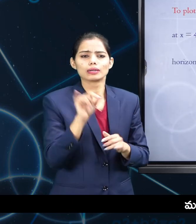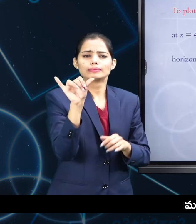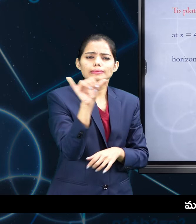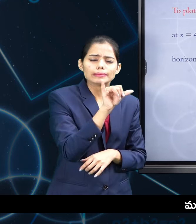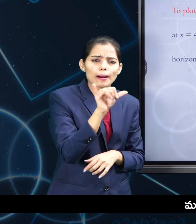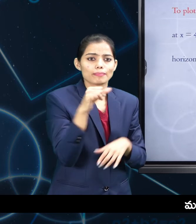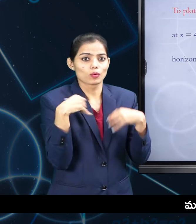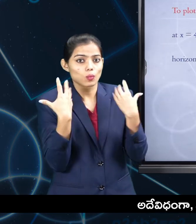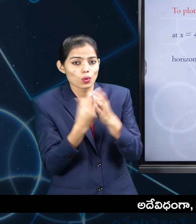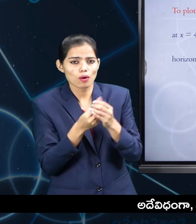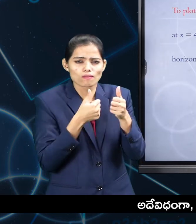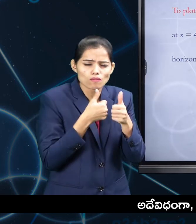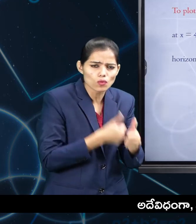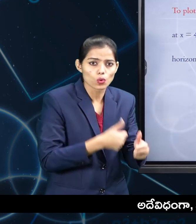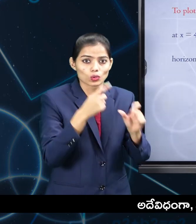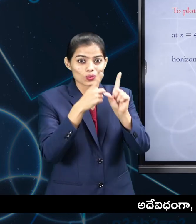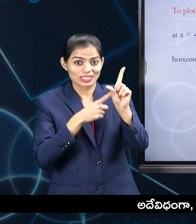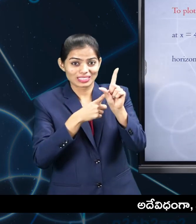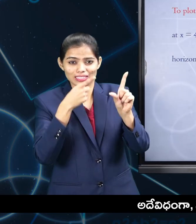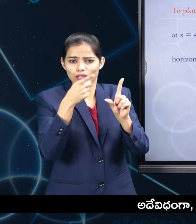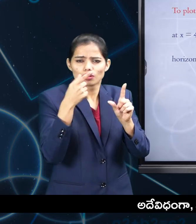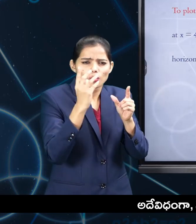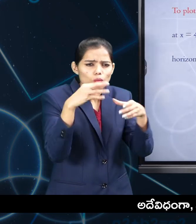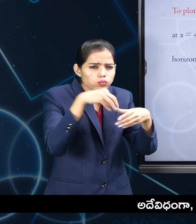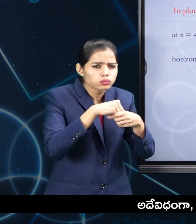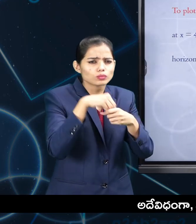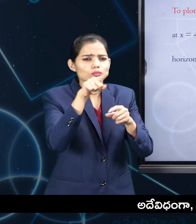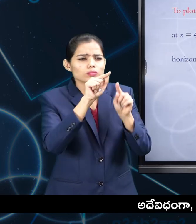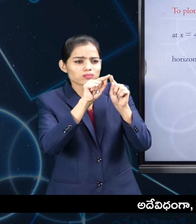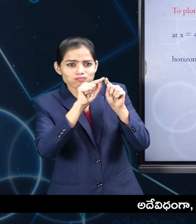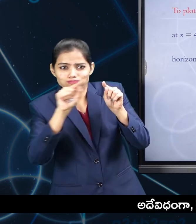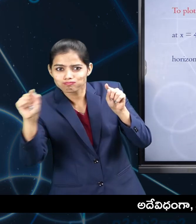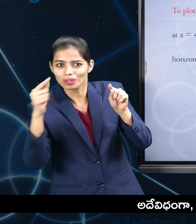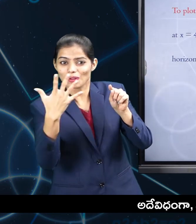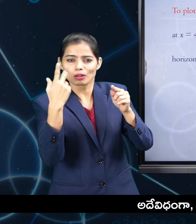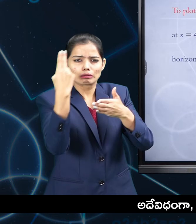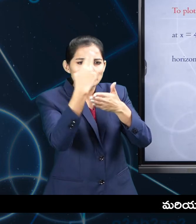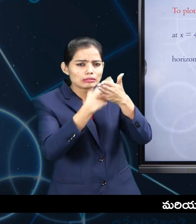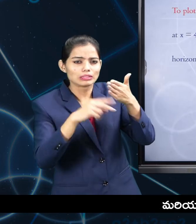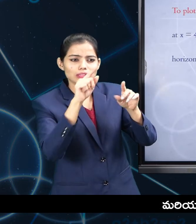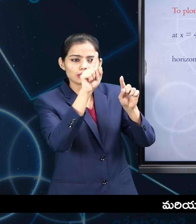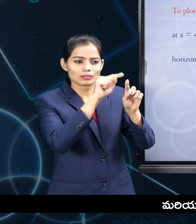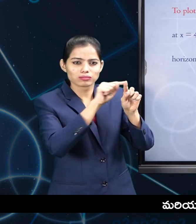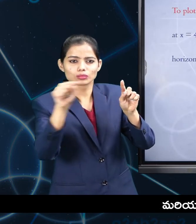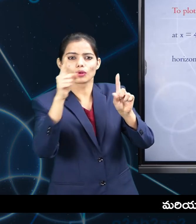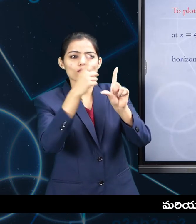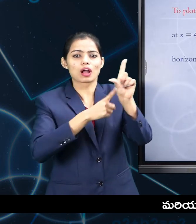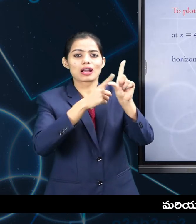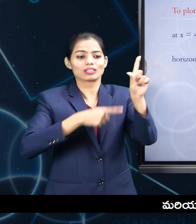గీతను గీస్తాము. అదే విధంగా మనం 5కి చేరుకునే వరకు y అక్షాన్ని అనుసరిస్తాము మరియు y = 5